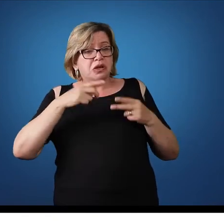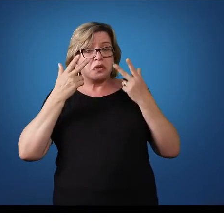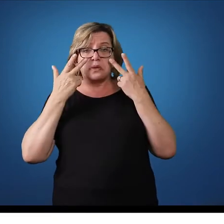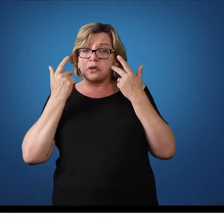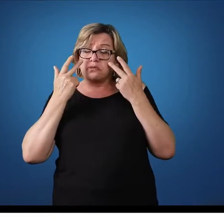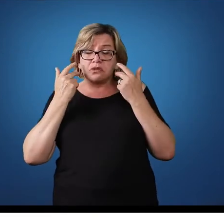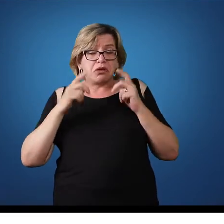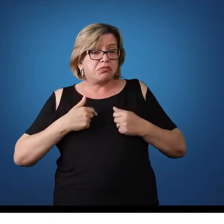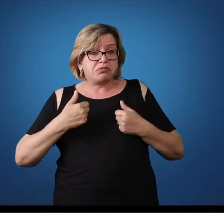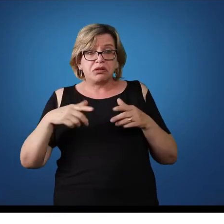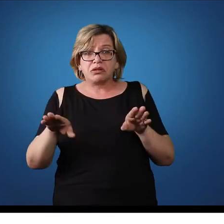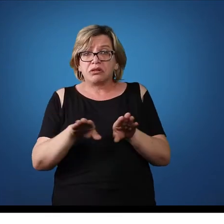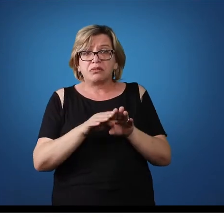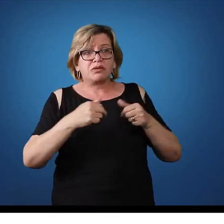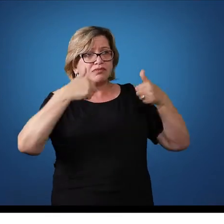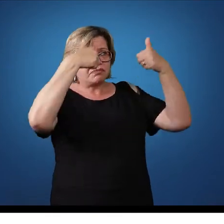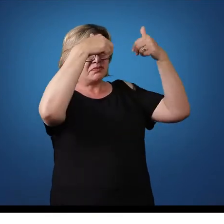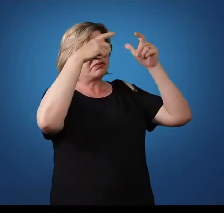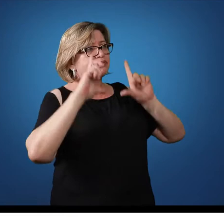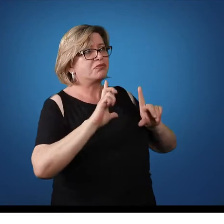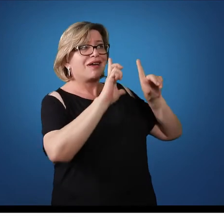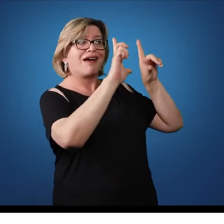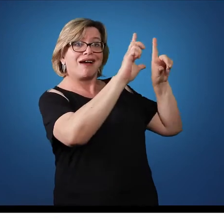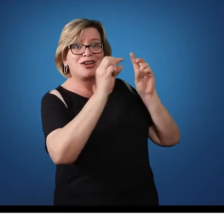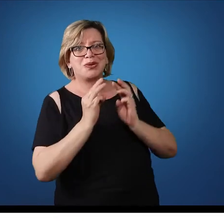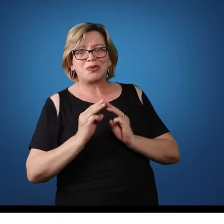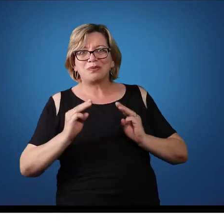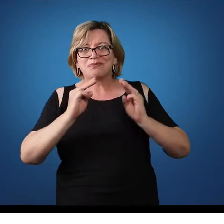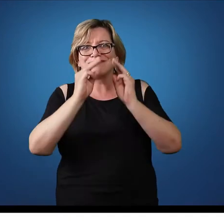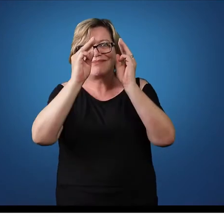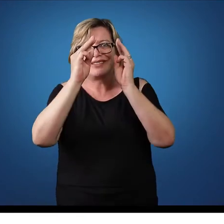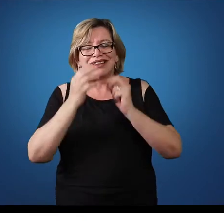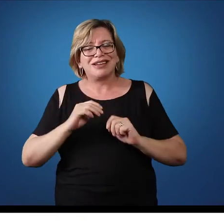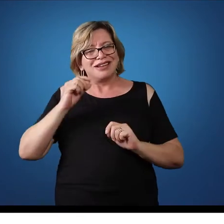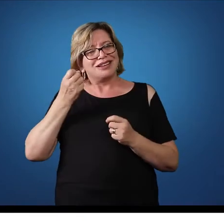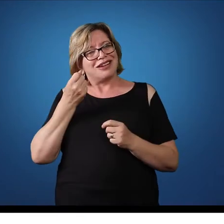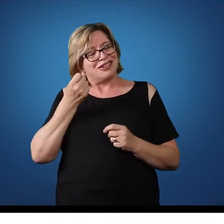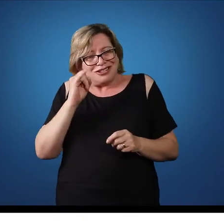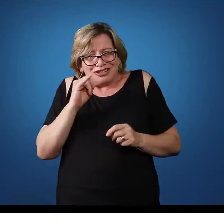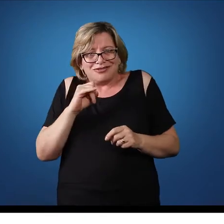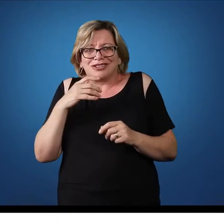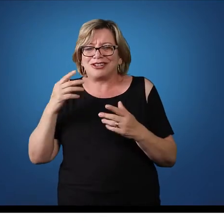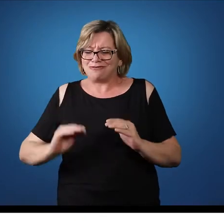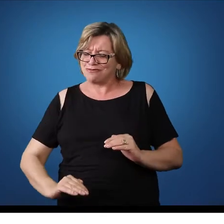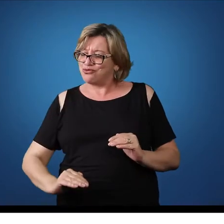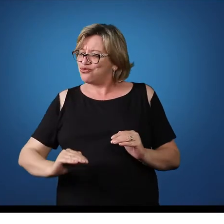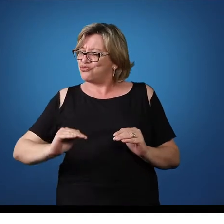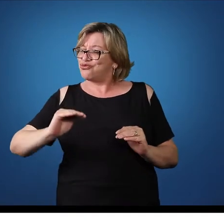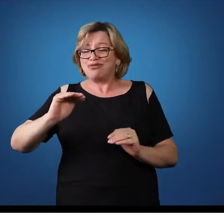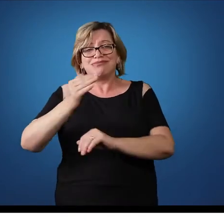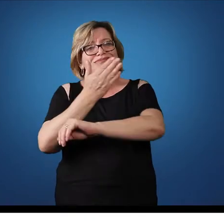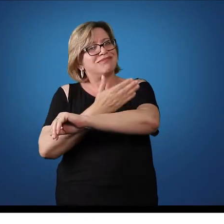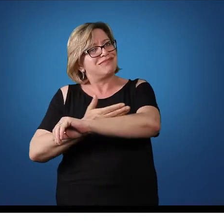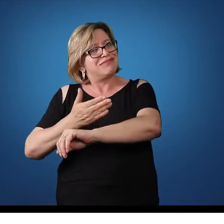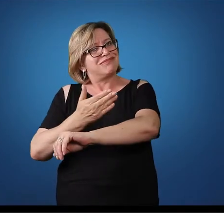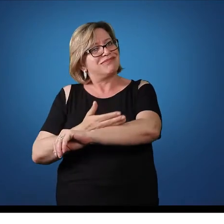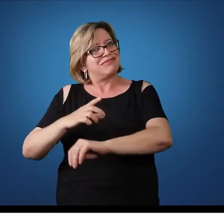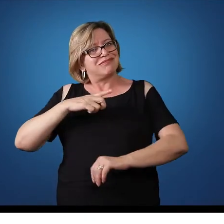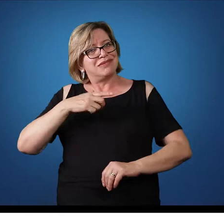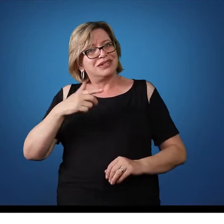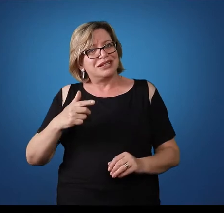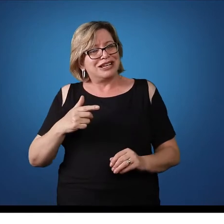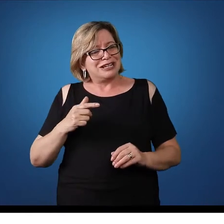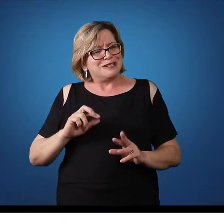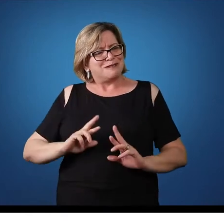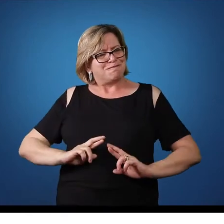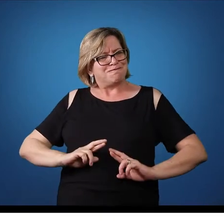e colocadas em museus. É claro que se você não tem essa prática, se você não cresce com esse hábito, ao encontrar-se